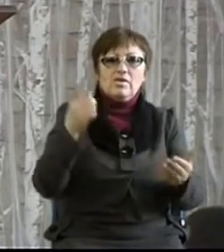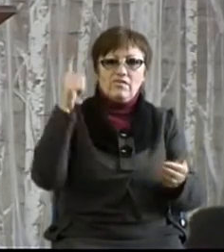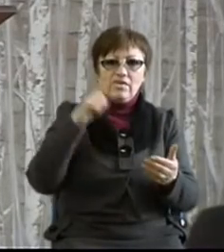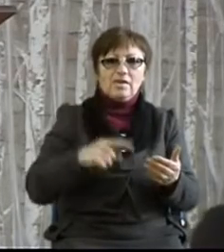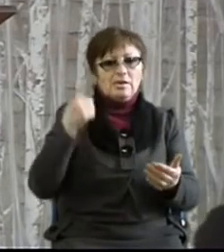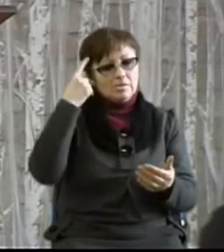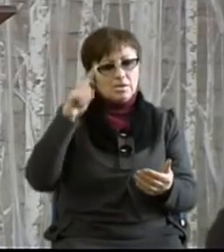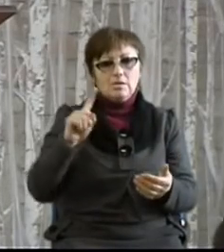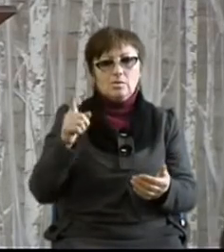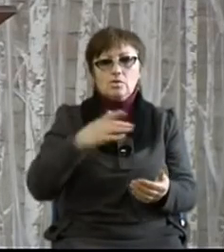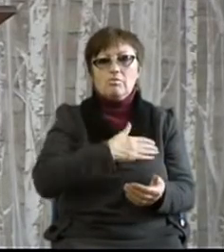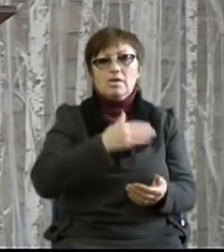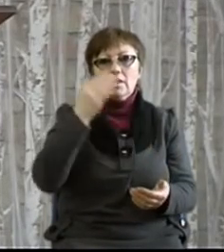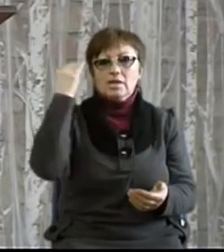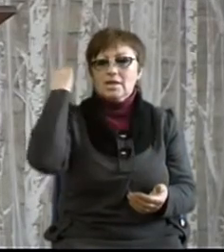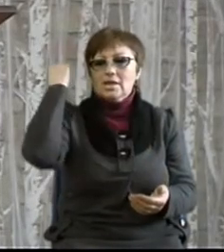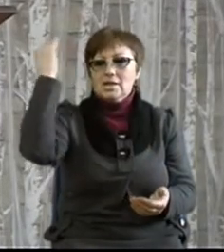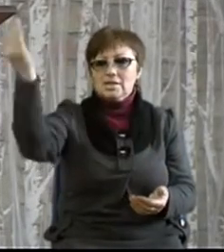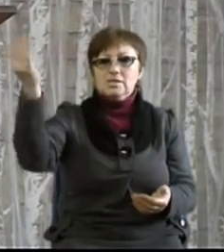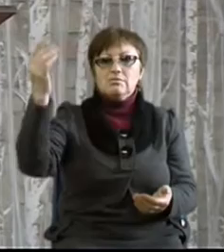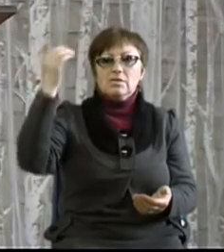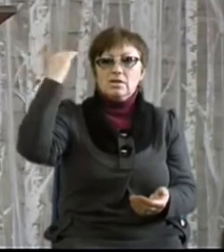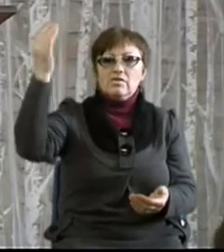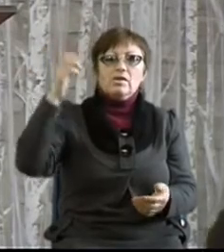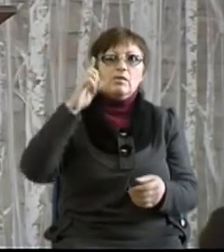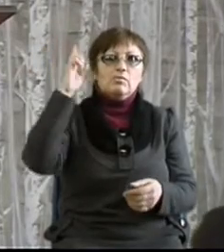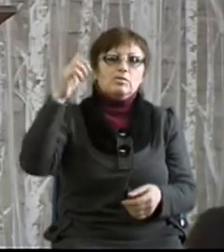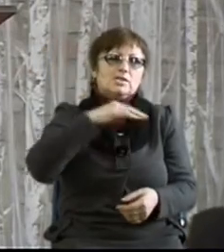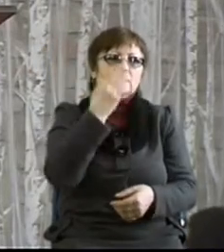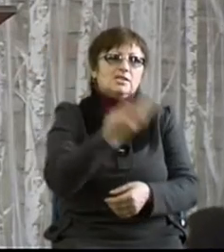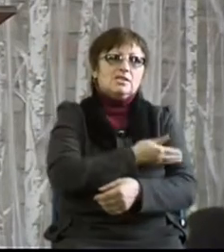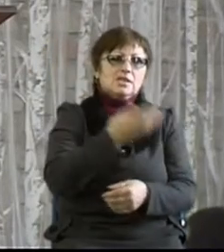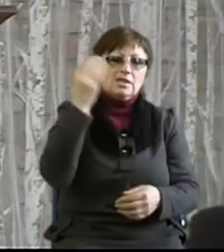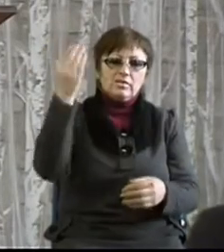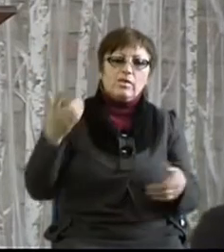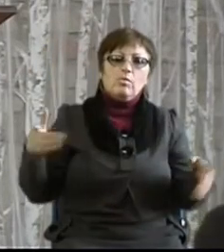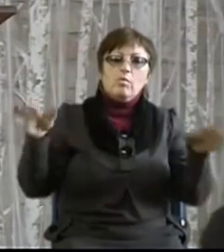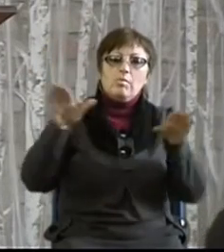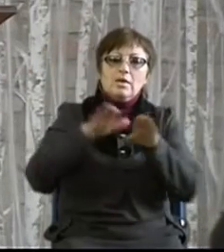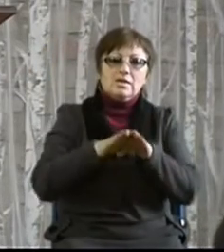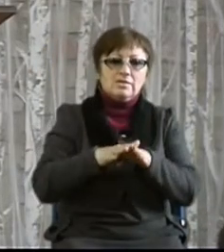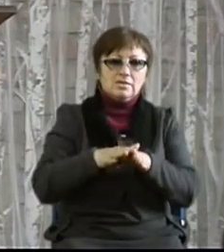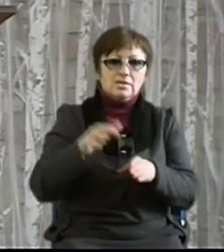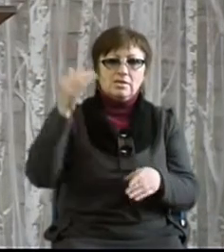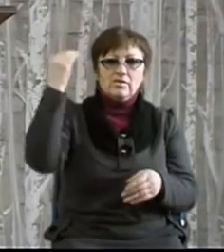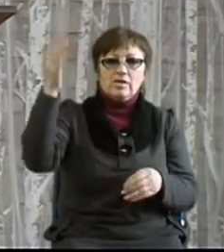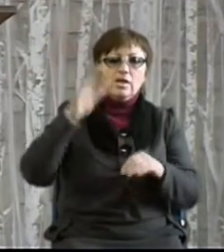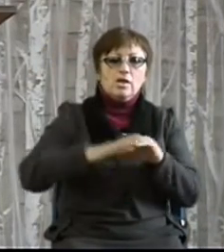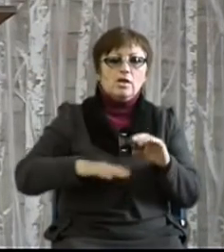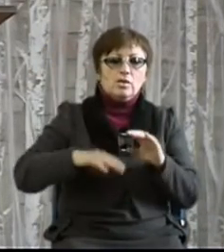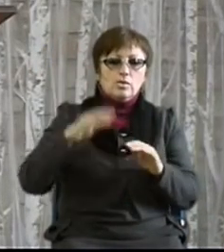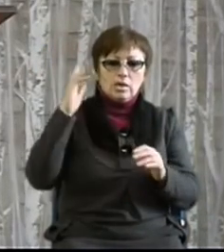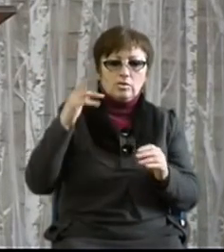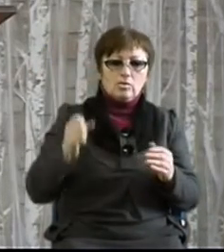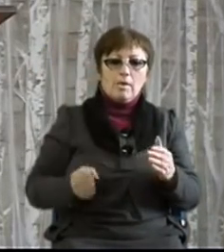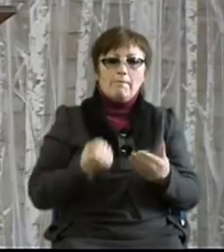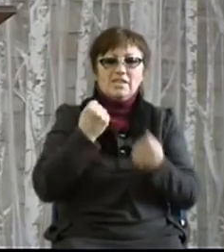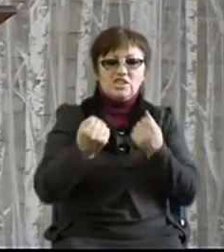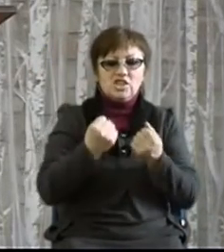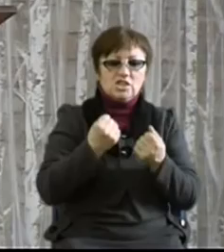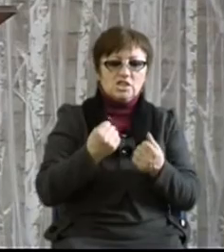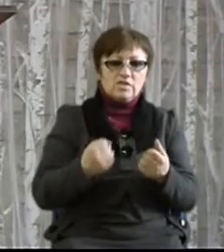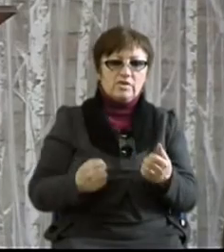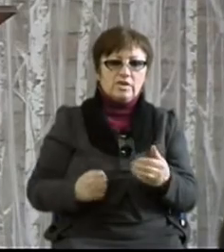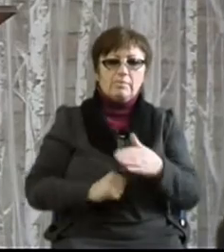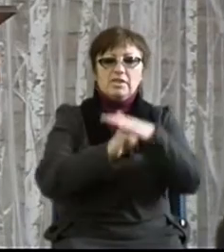знаем, что только благодаря Тебе, Твоей Божьей силе, Твоему Божьему покровительству, Твоей Божьей руке, которая поддерживает и